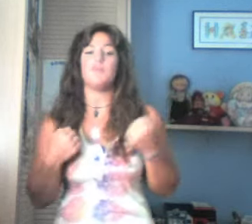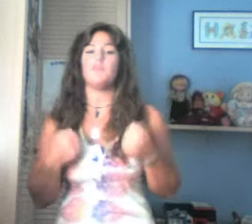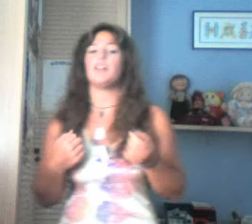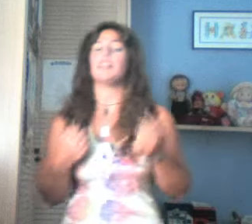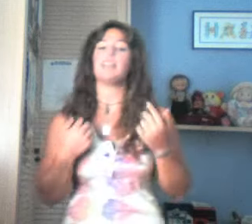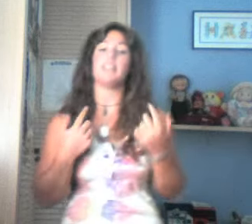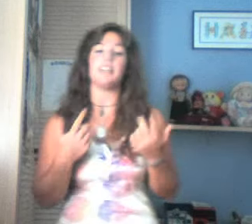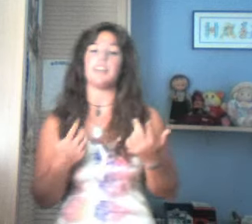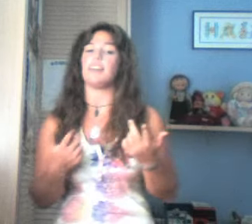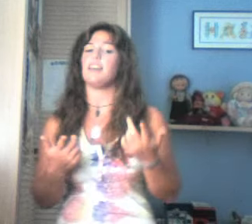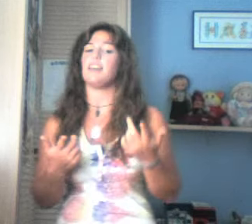enamorarte de él.